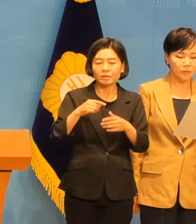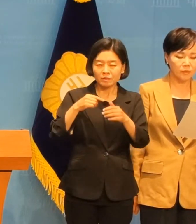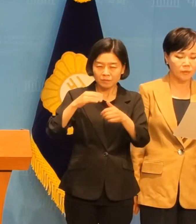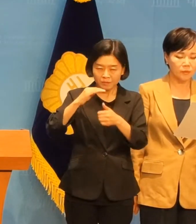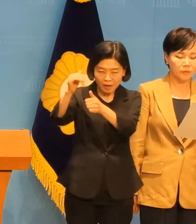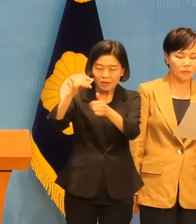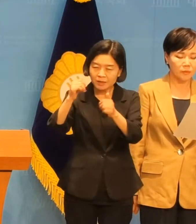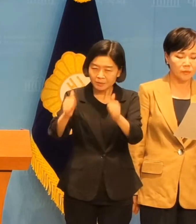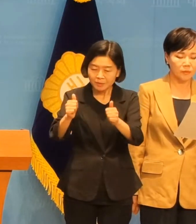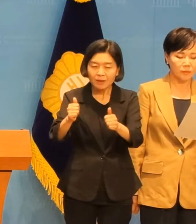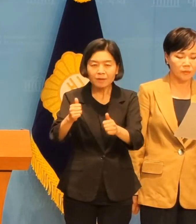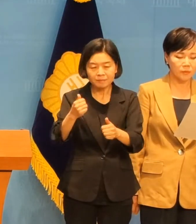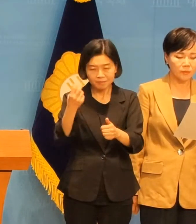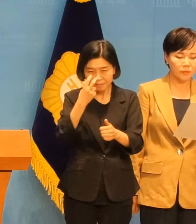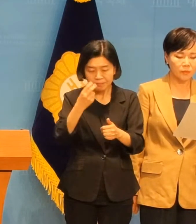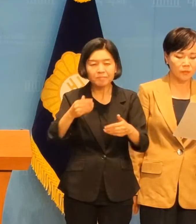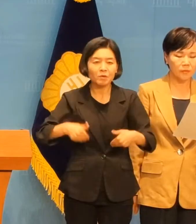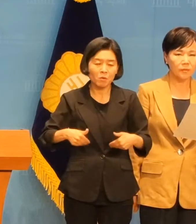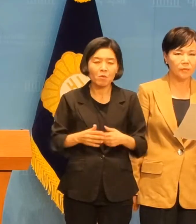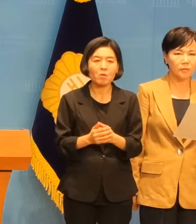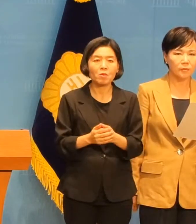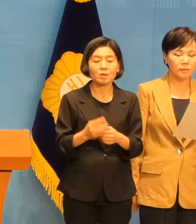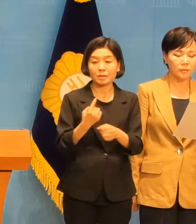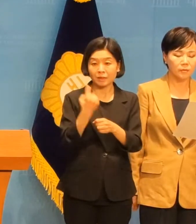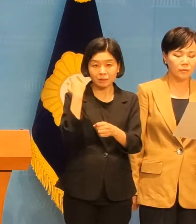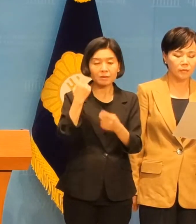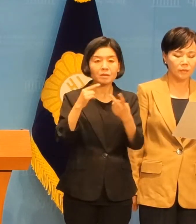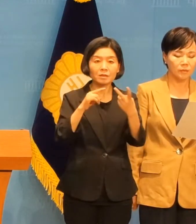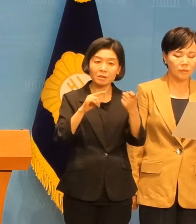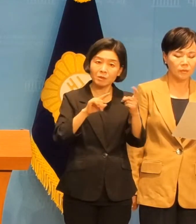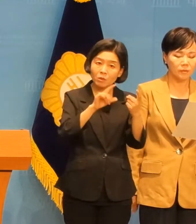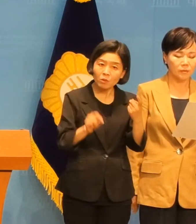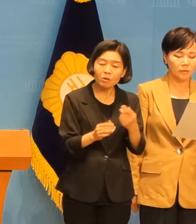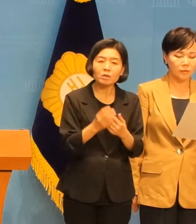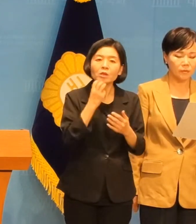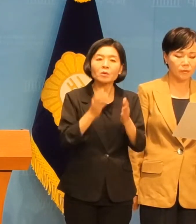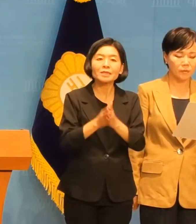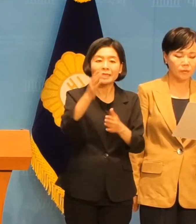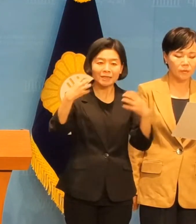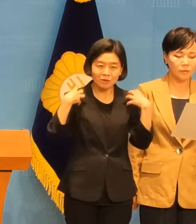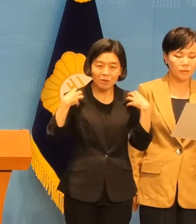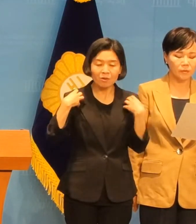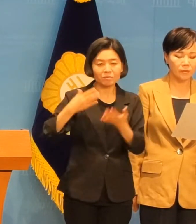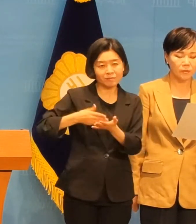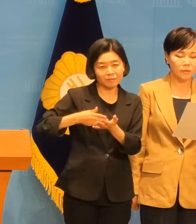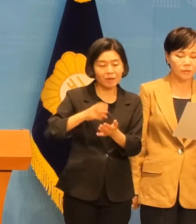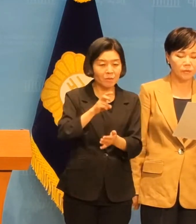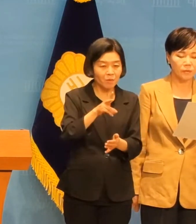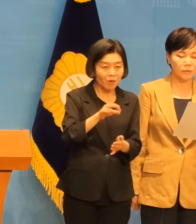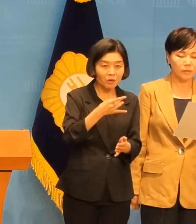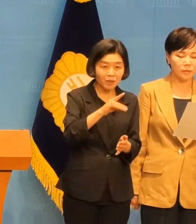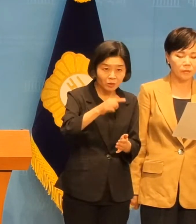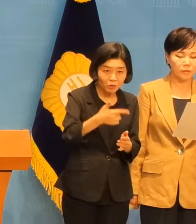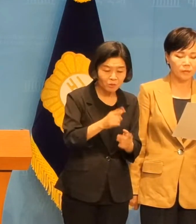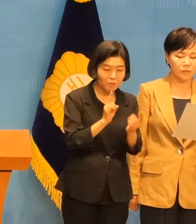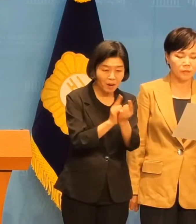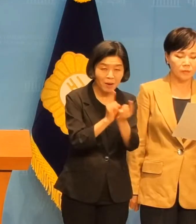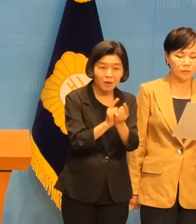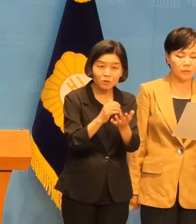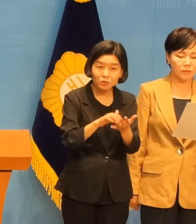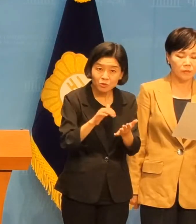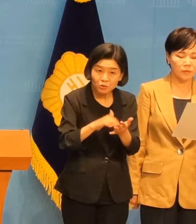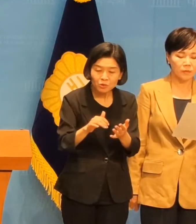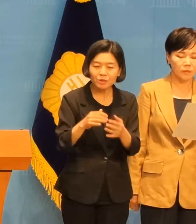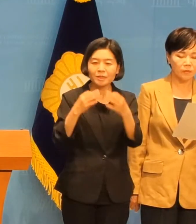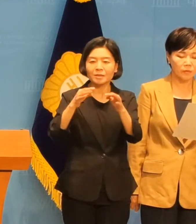시장은 작년 11월 26일에 있었던 서울시청 브리핑을 통해 명태균 씨와의 만남 횟수에 대하여 김영선